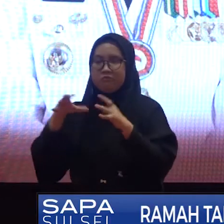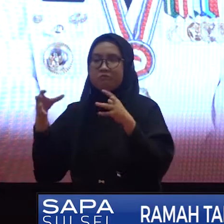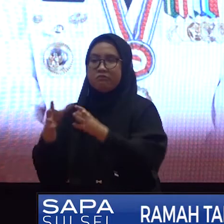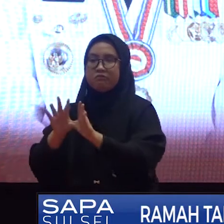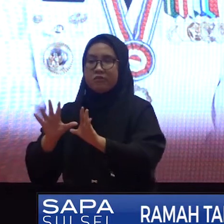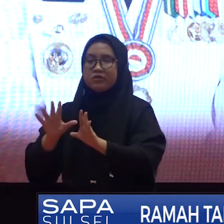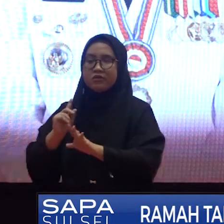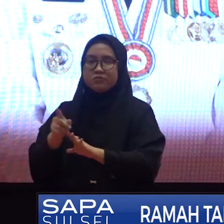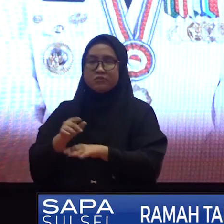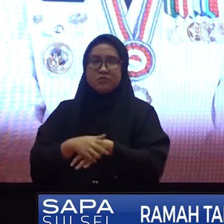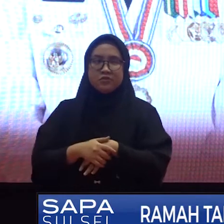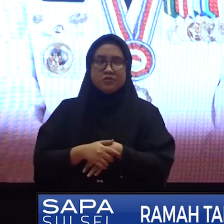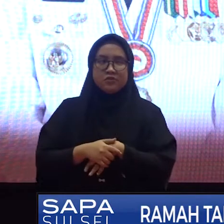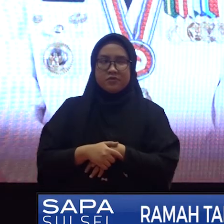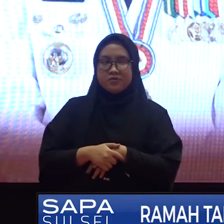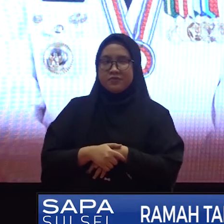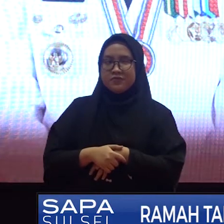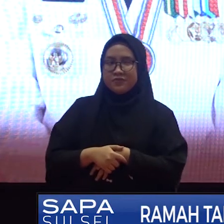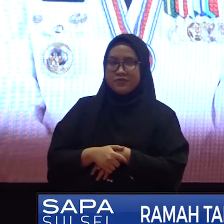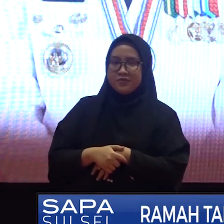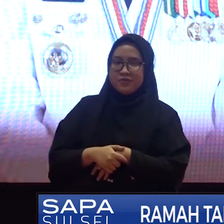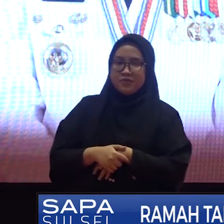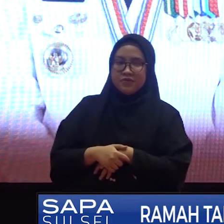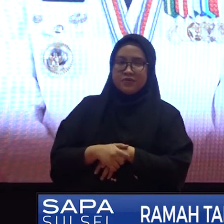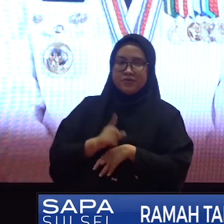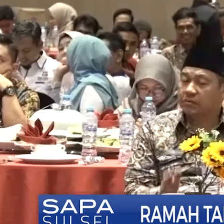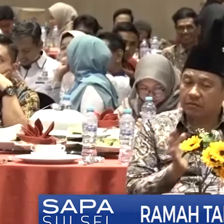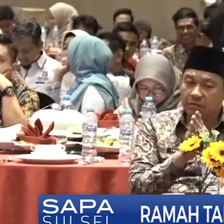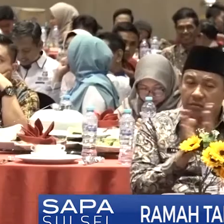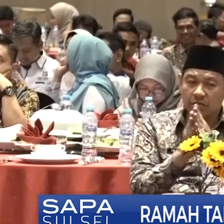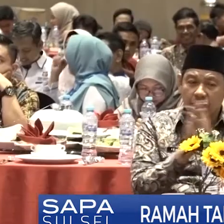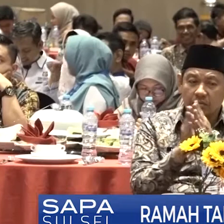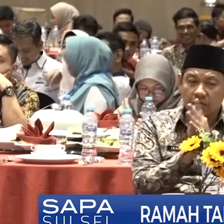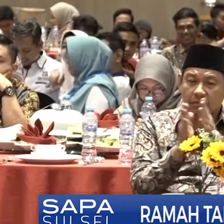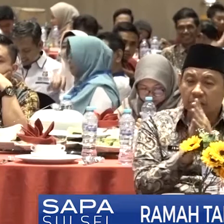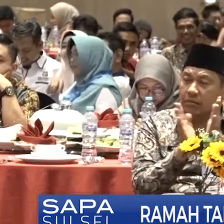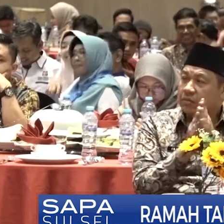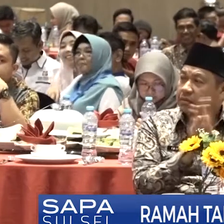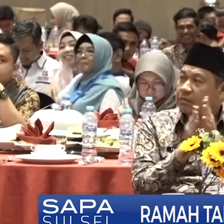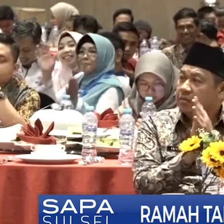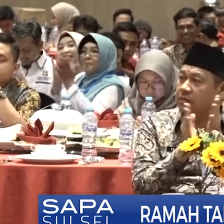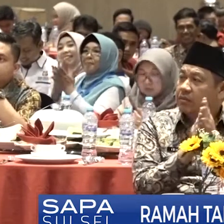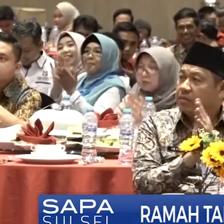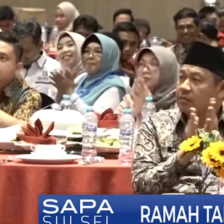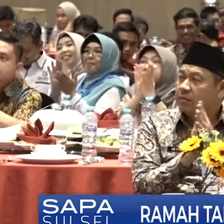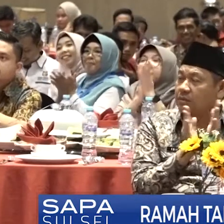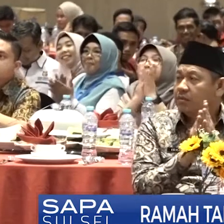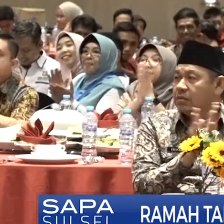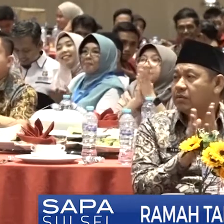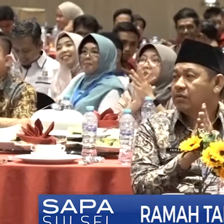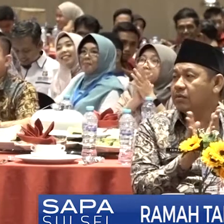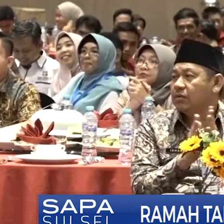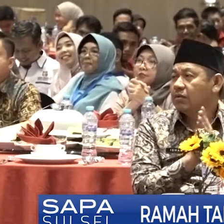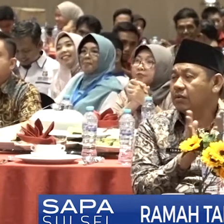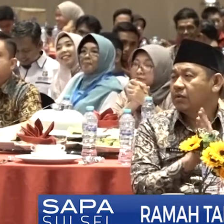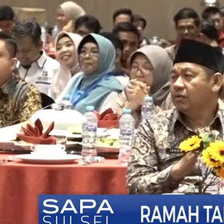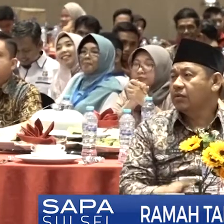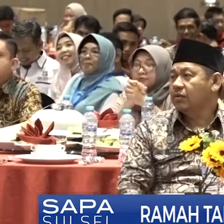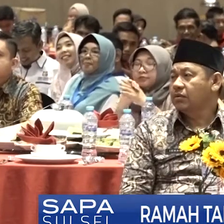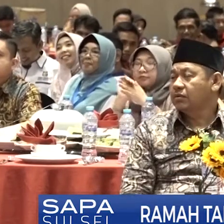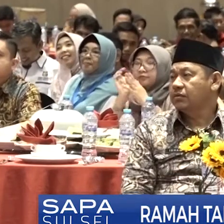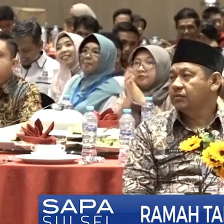akan saya lakukan selama itu tidak melanggar aturan atau e mengganggu keseimbangan keuangan kita